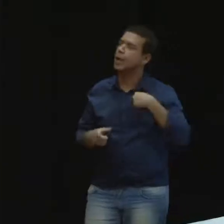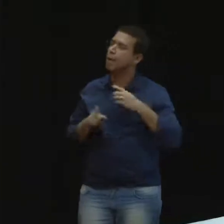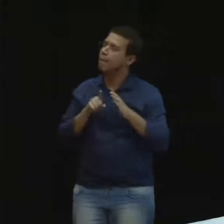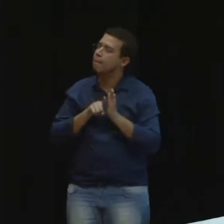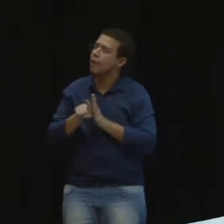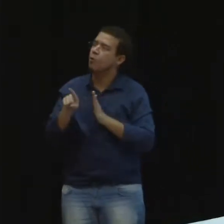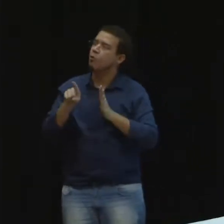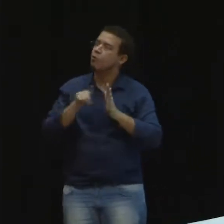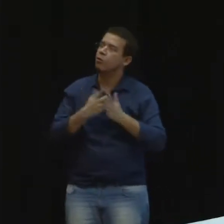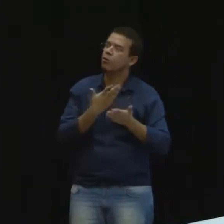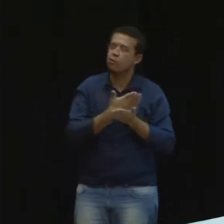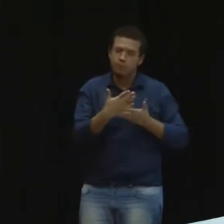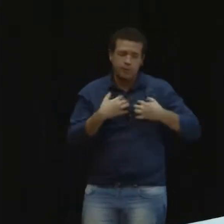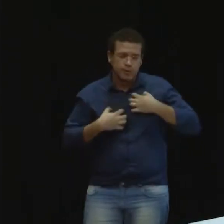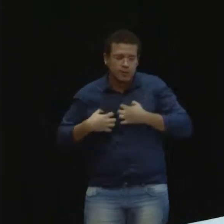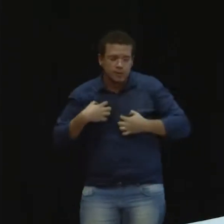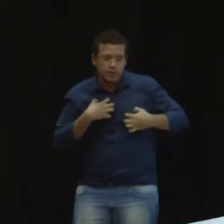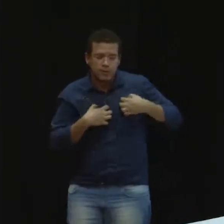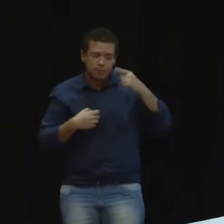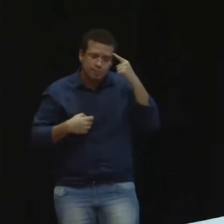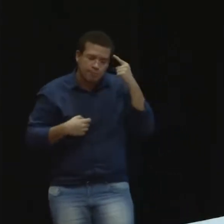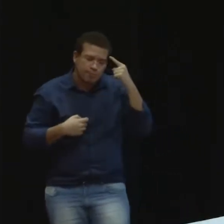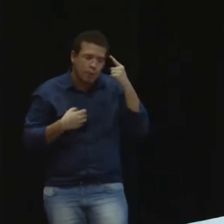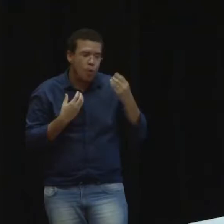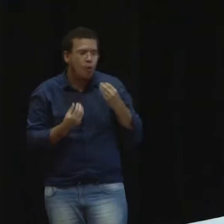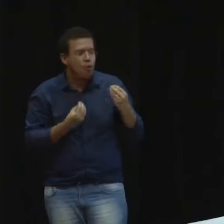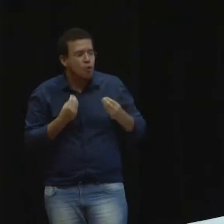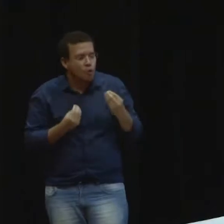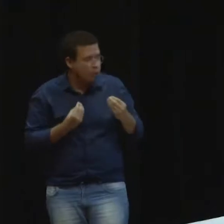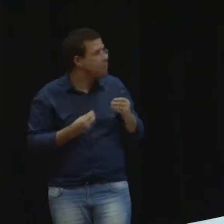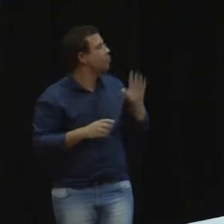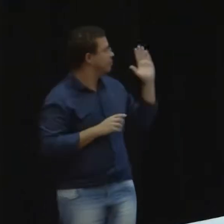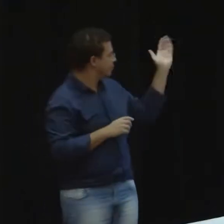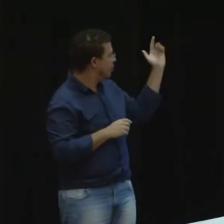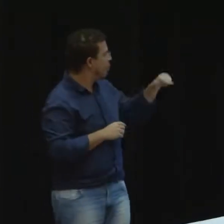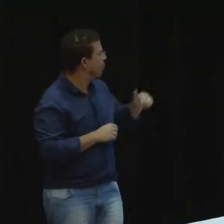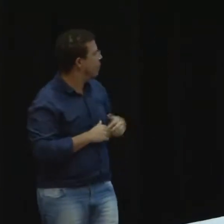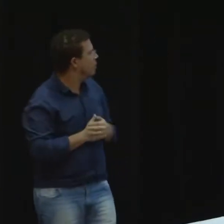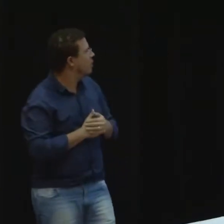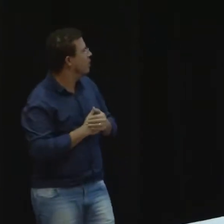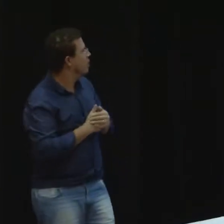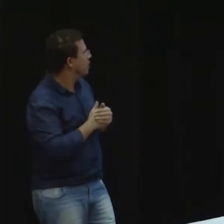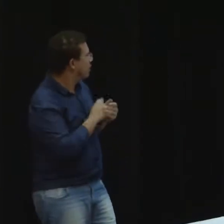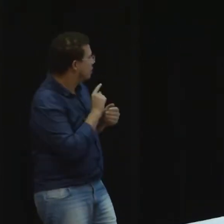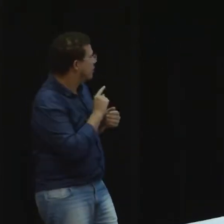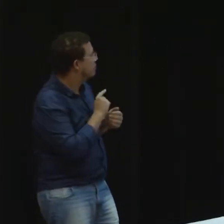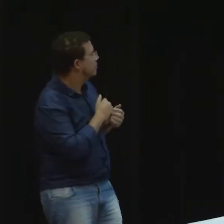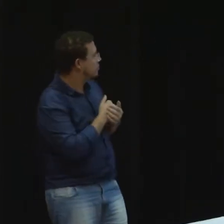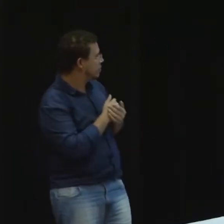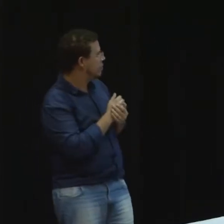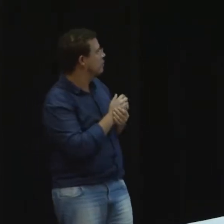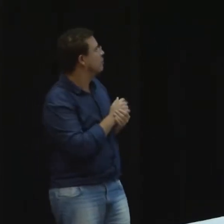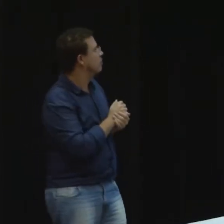que influencia? Então, essas perguntas dispararam o meu interesse, a minha inquietação.